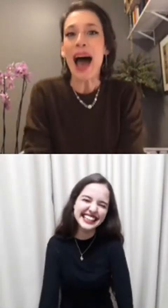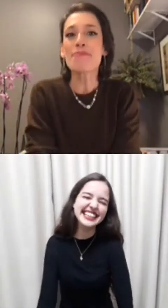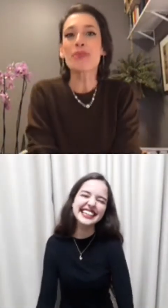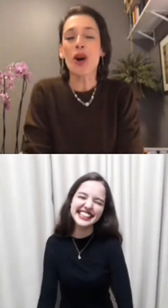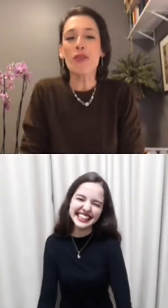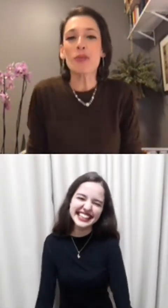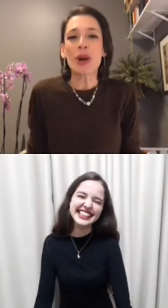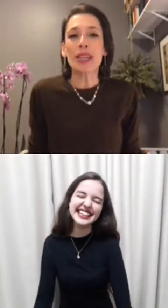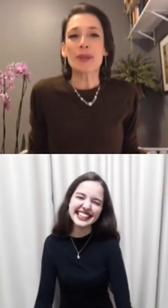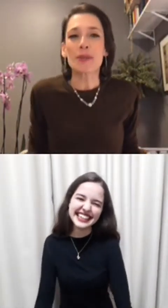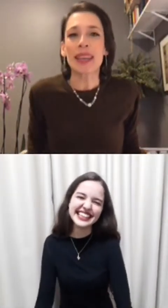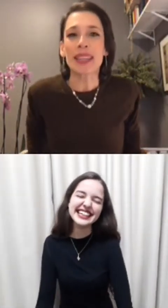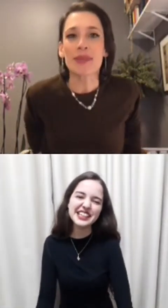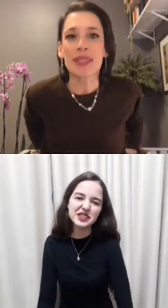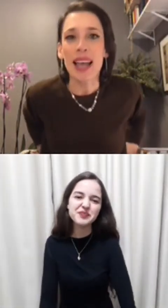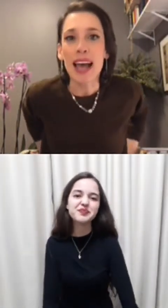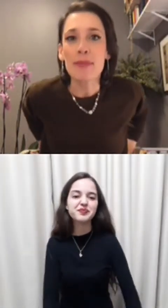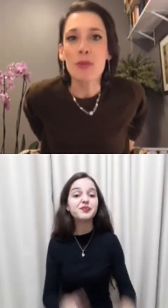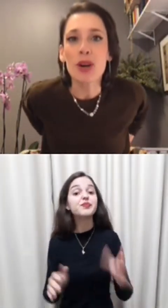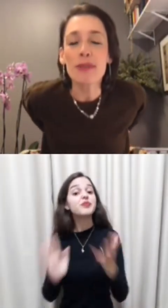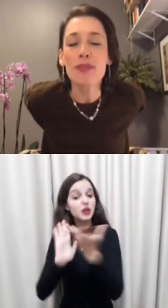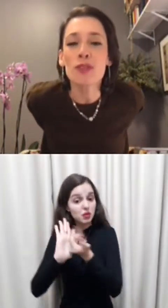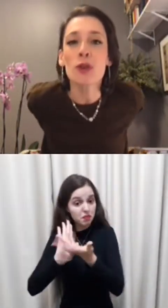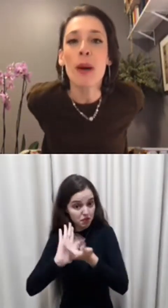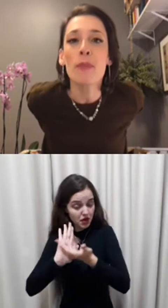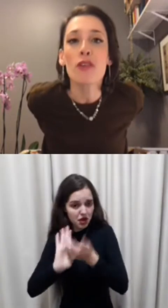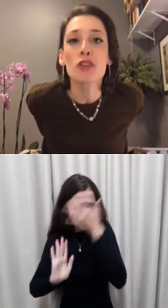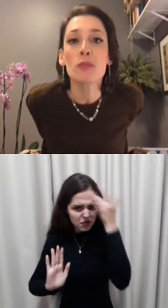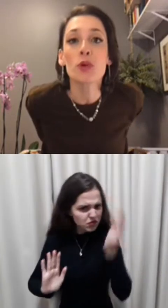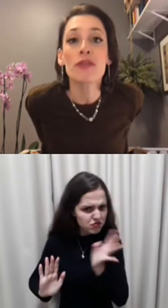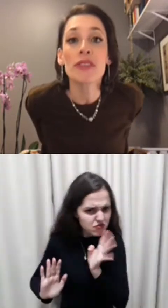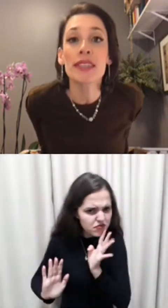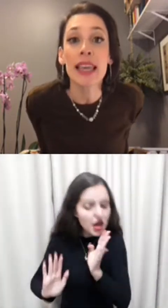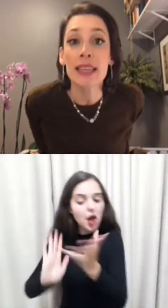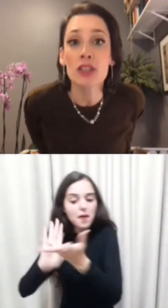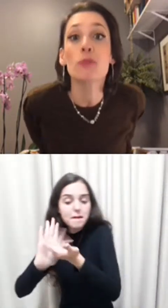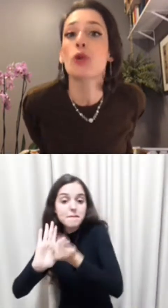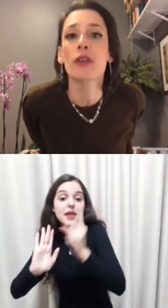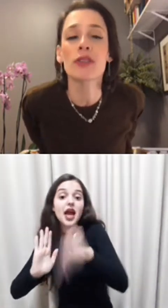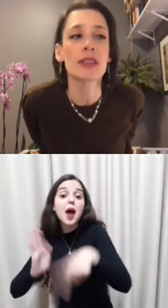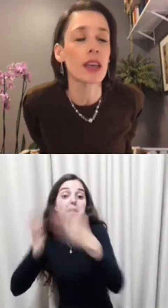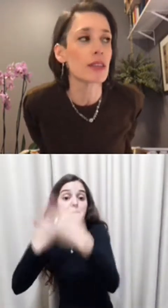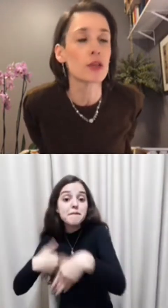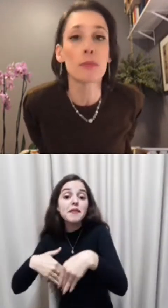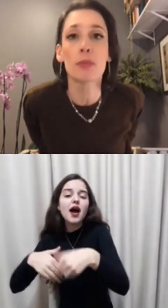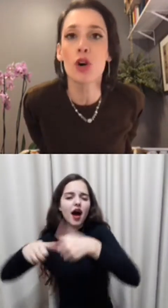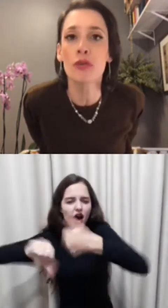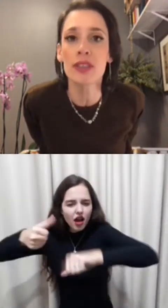A prova, o ProLibras, para quem não sabe, o ProLibras foi uma prova de